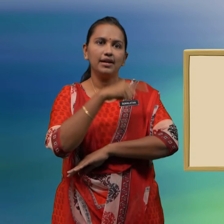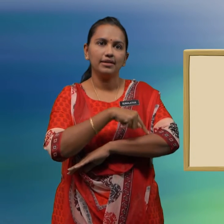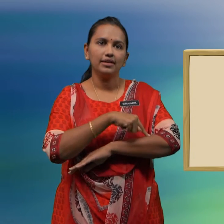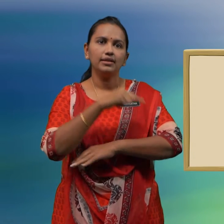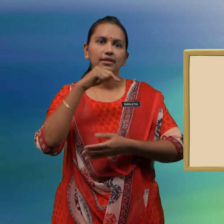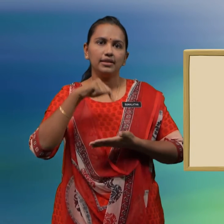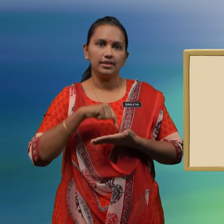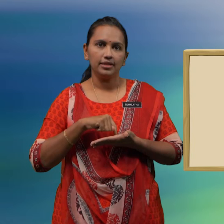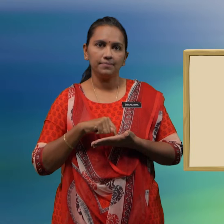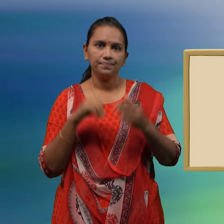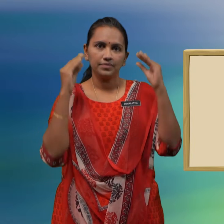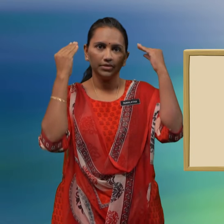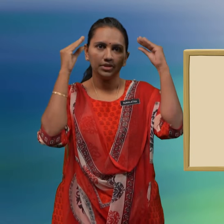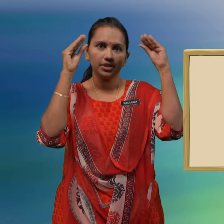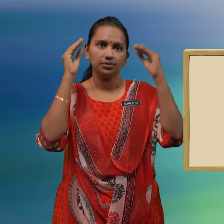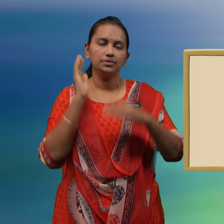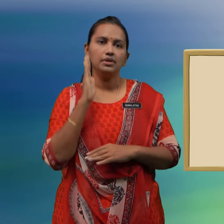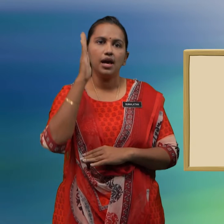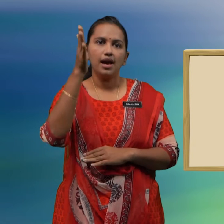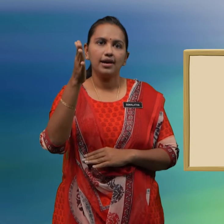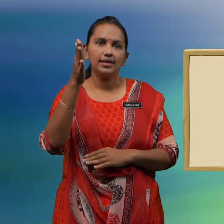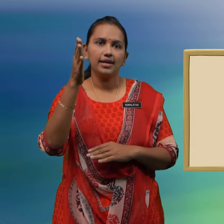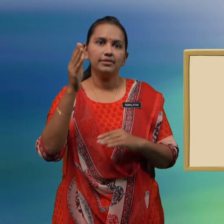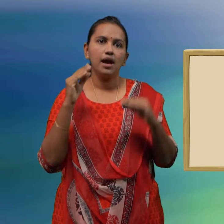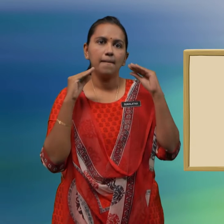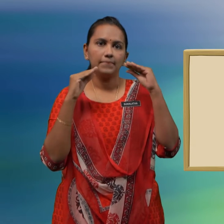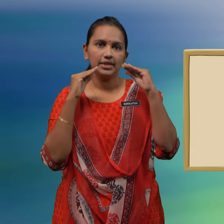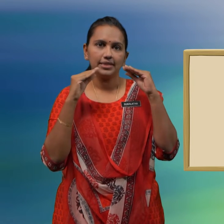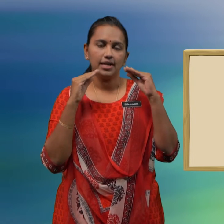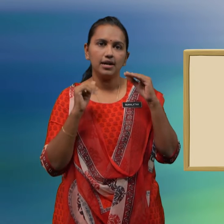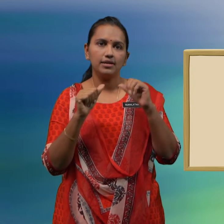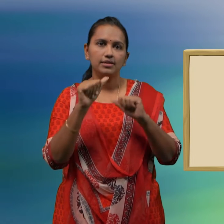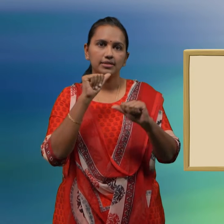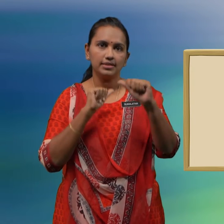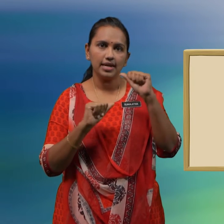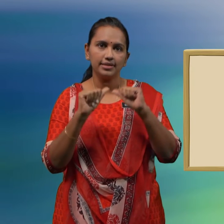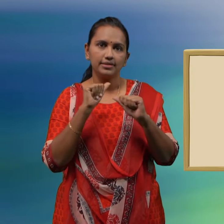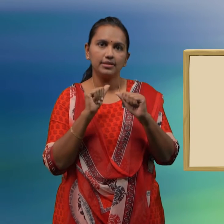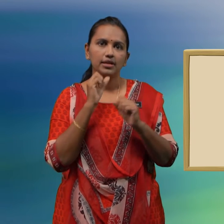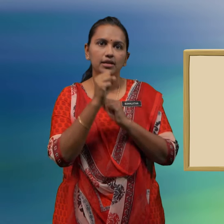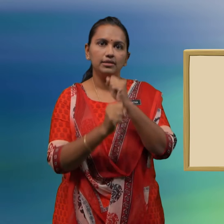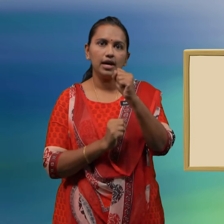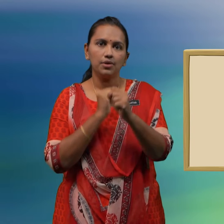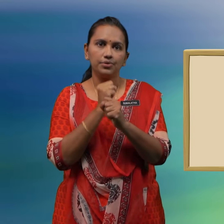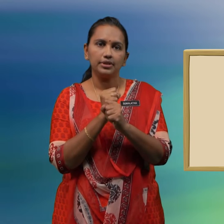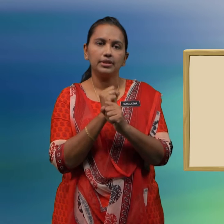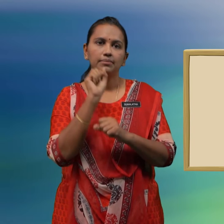Hari ini, cikgu akan mengajar sains tahun